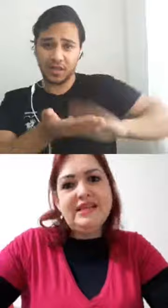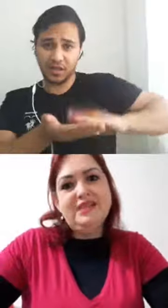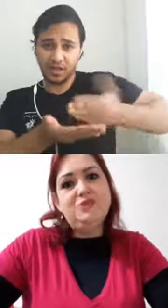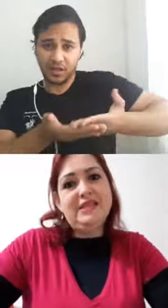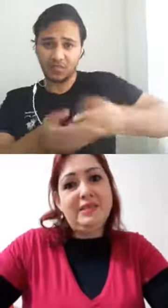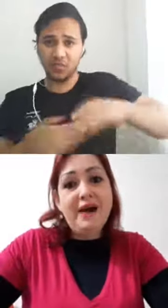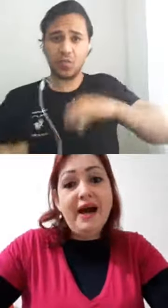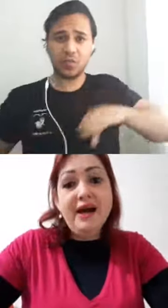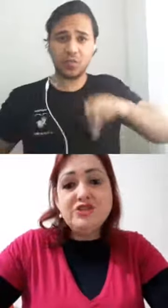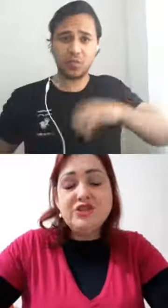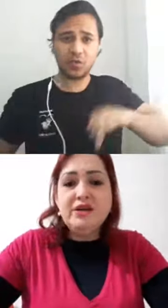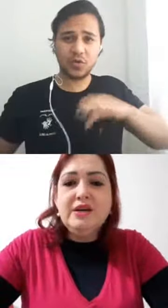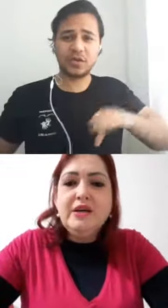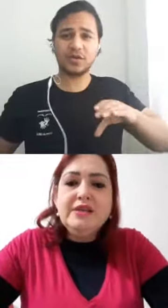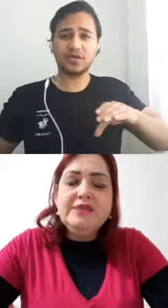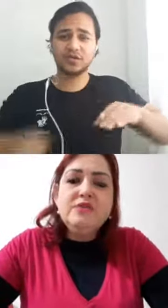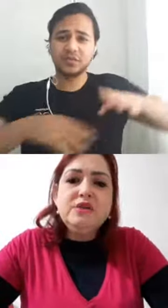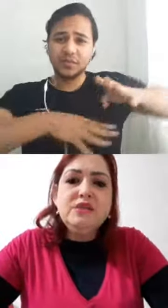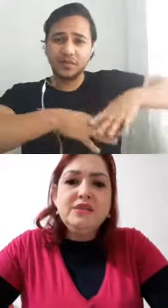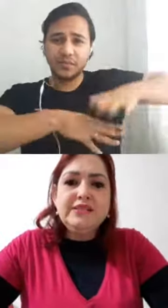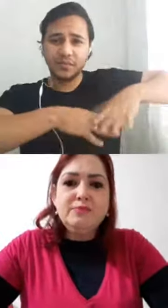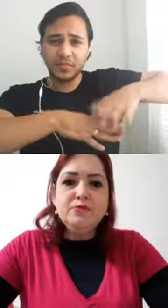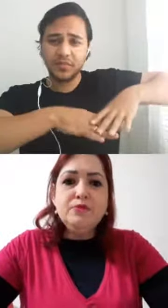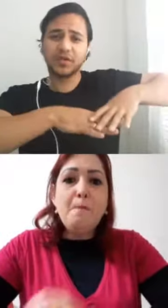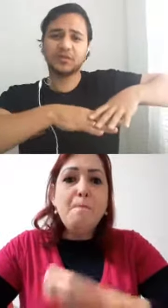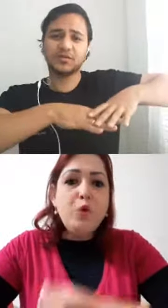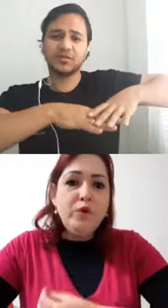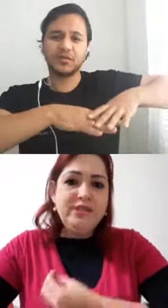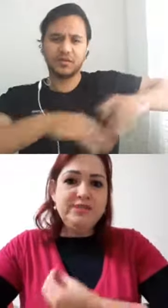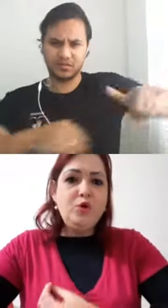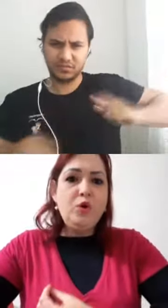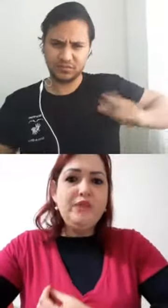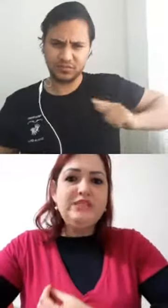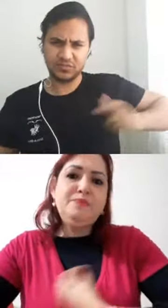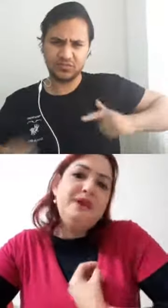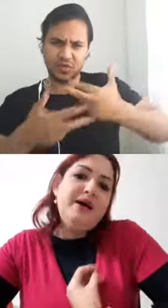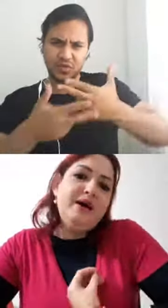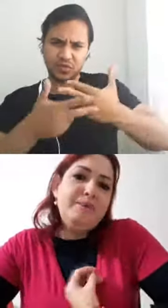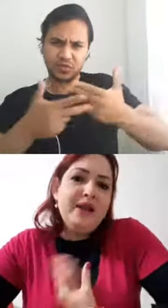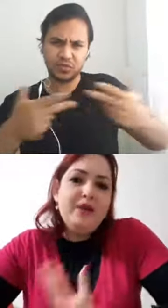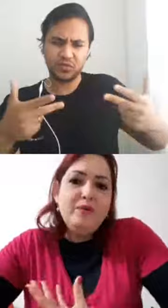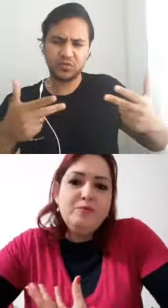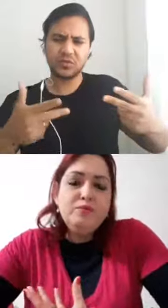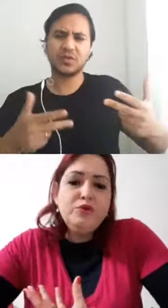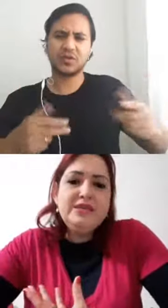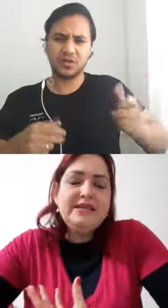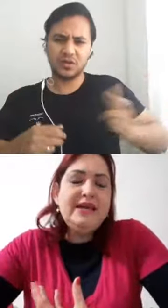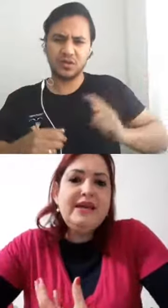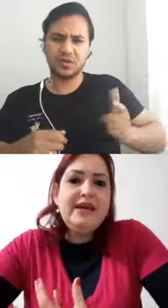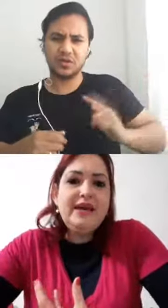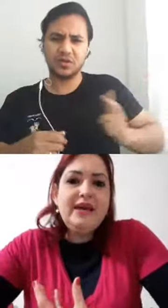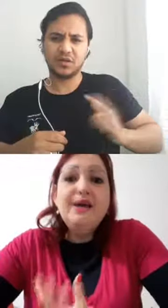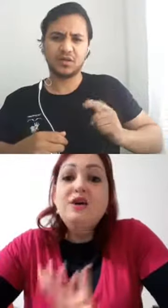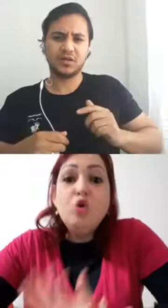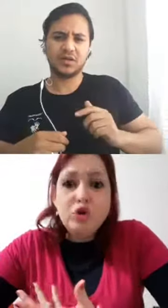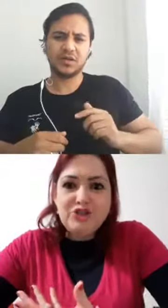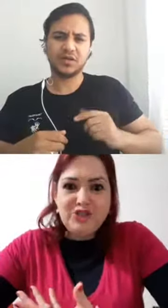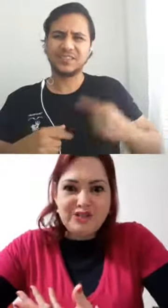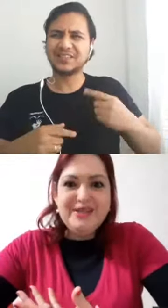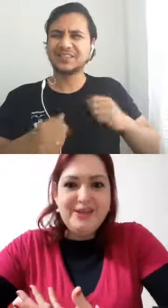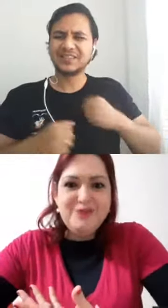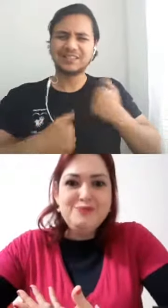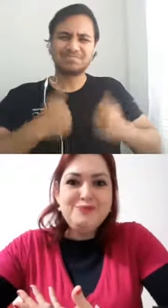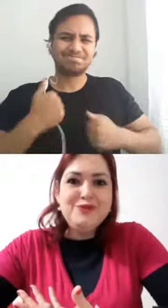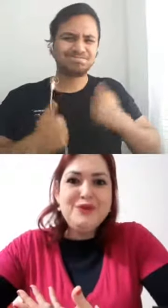para salas de matemática, sendo que nós temos muitas coisas para muitas